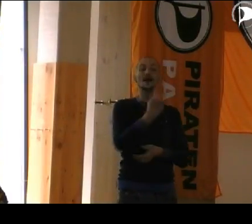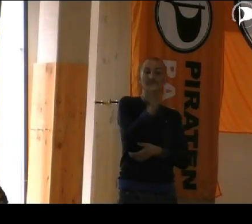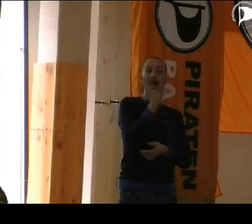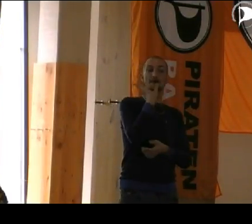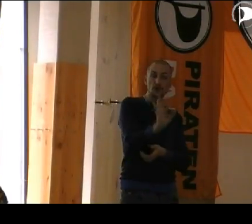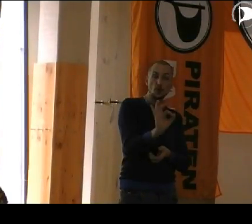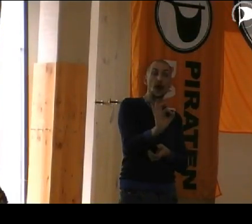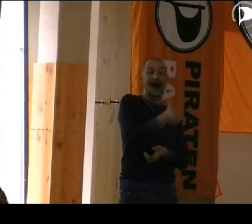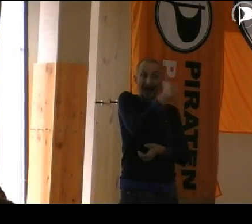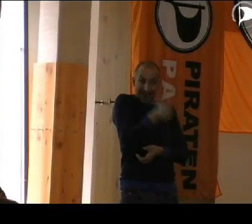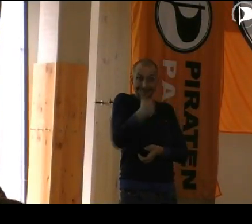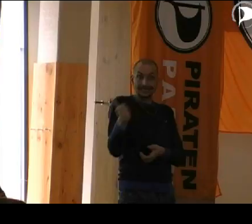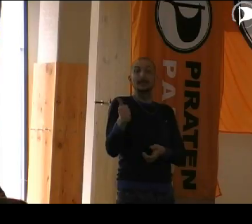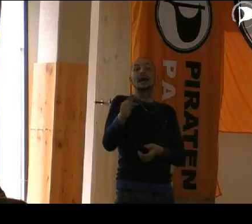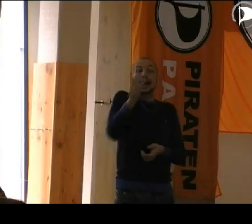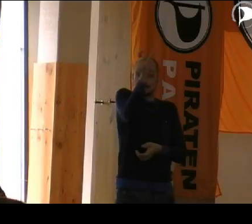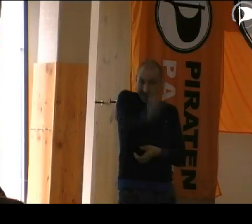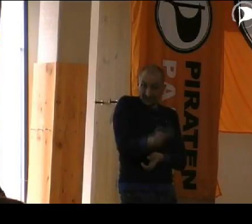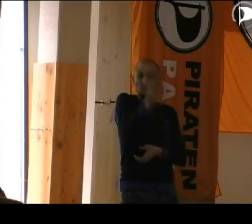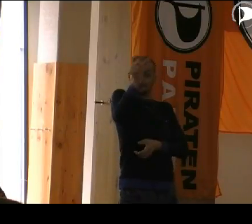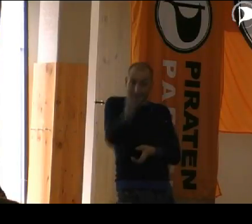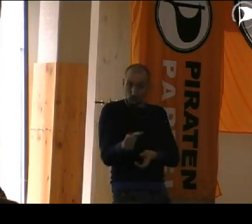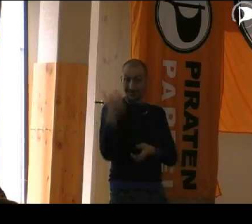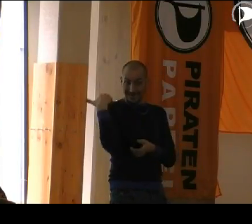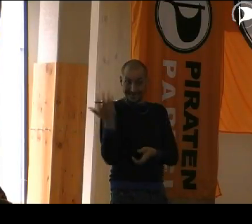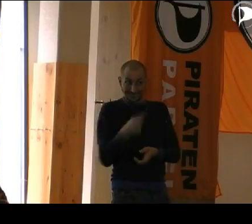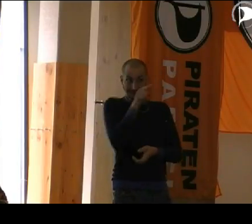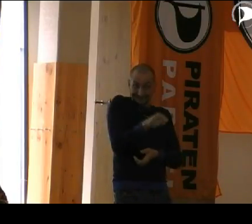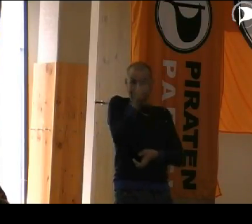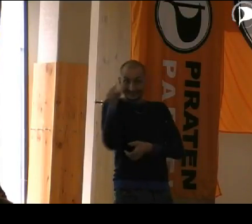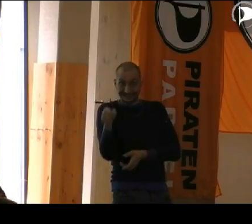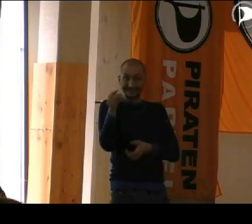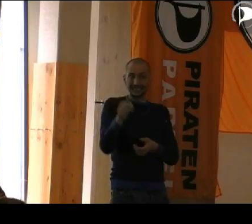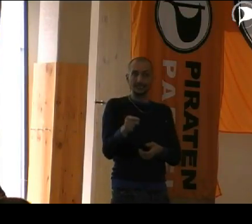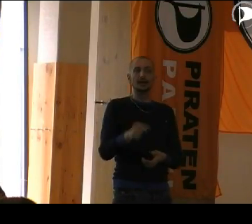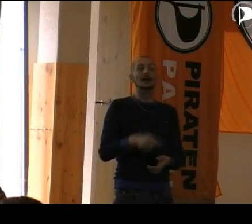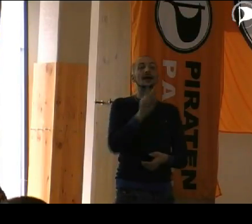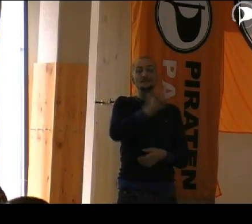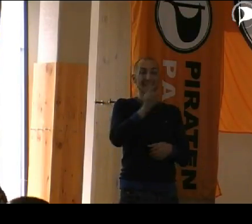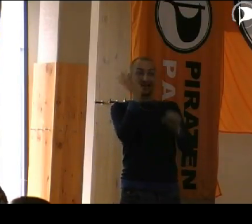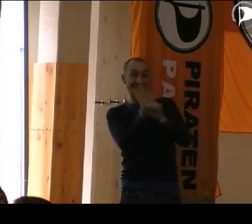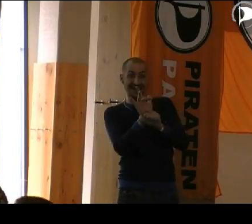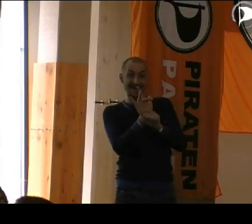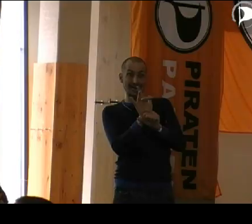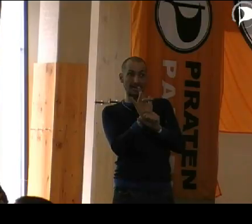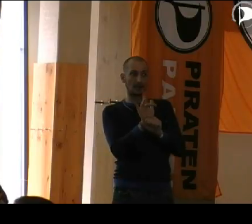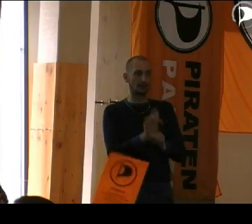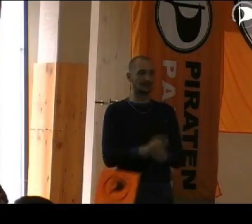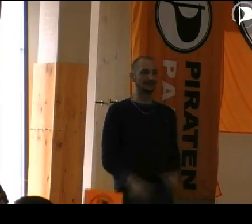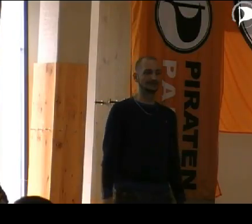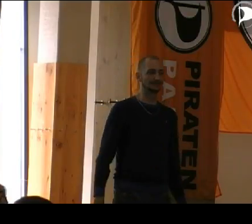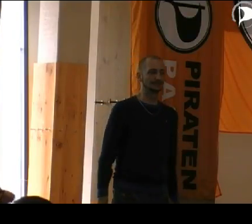dass der vorstand einzeln also personen für person entlastet wird wer ist dagegen dass die forscher einzelne lastete